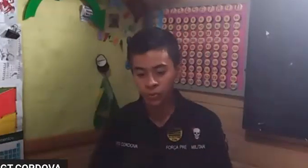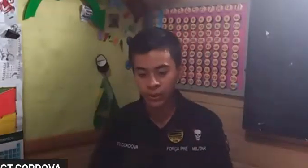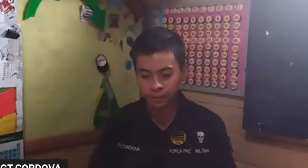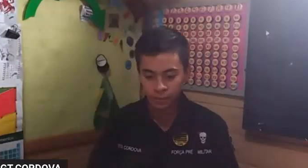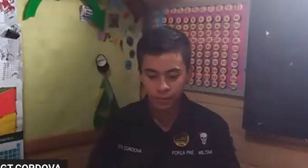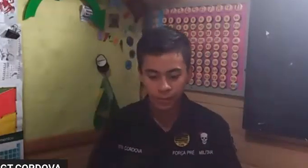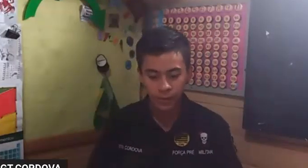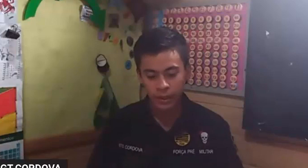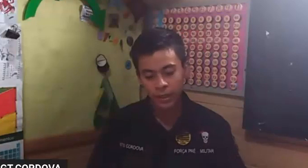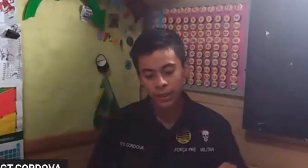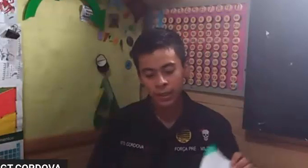profunda.